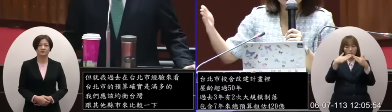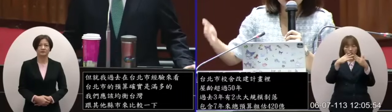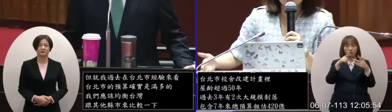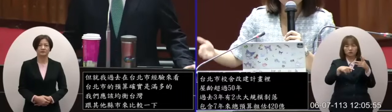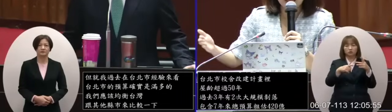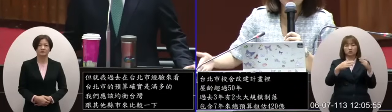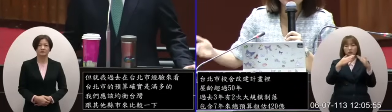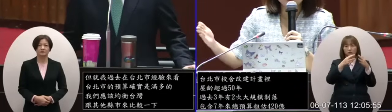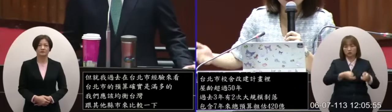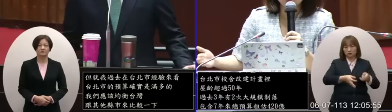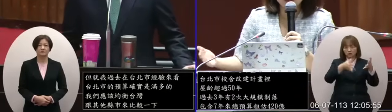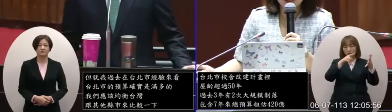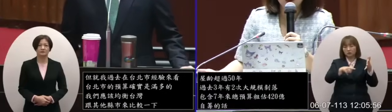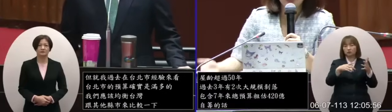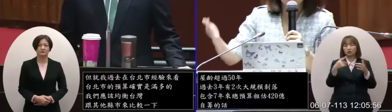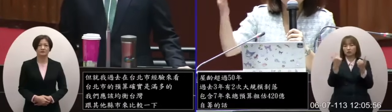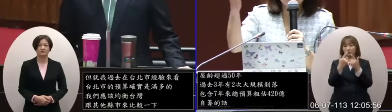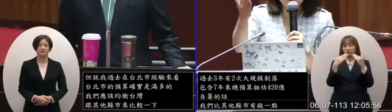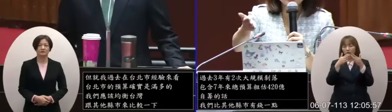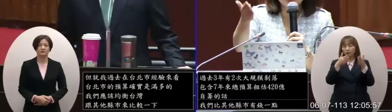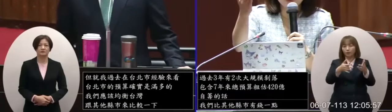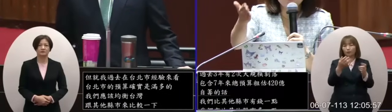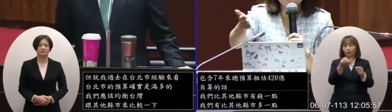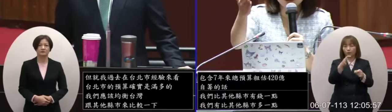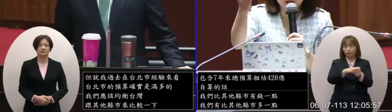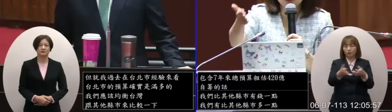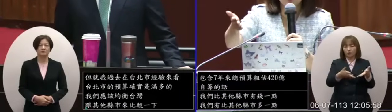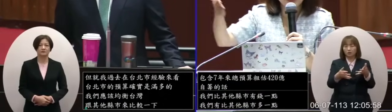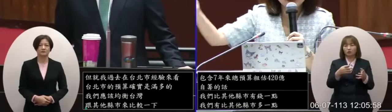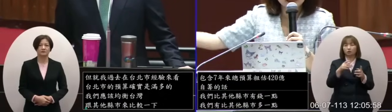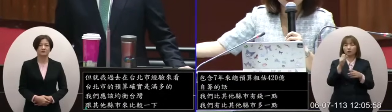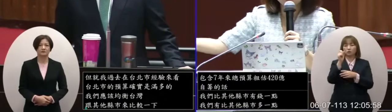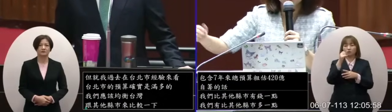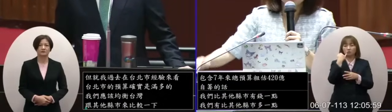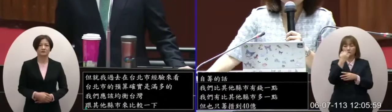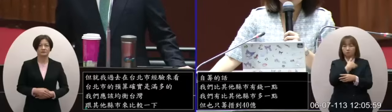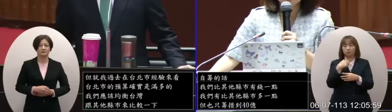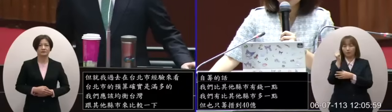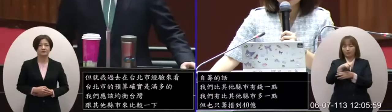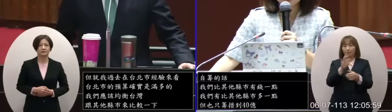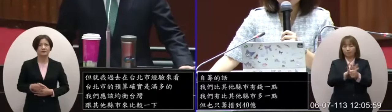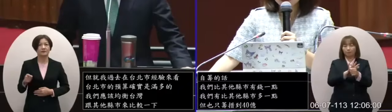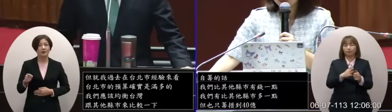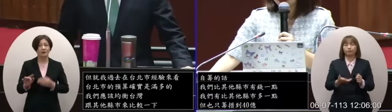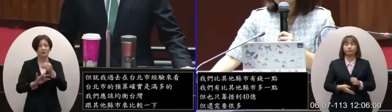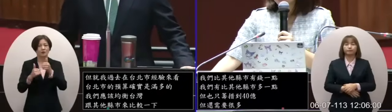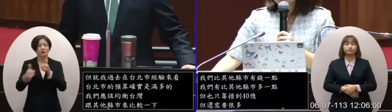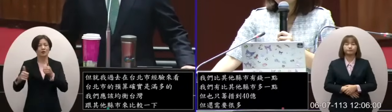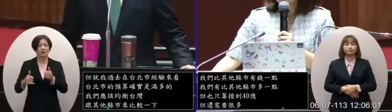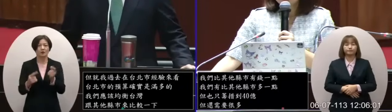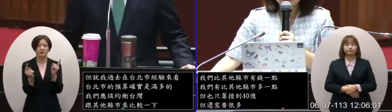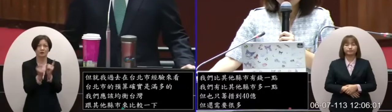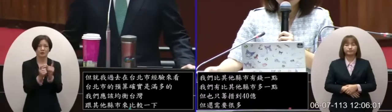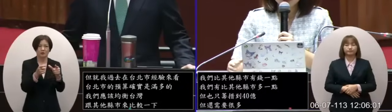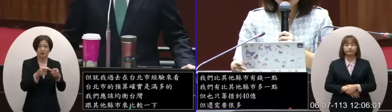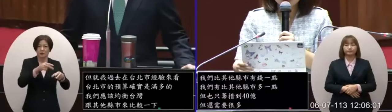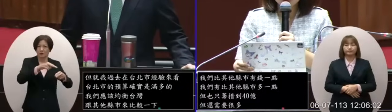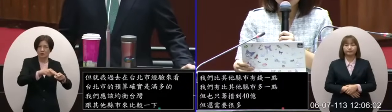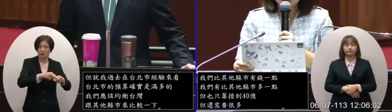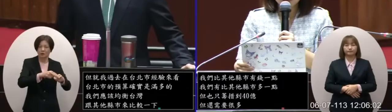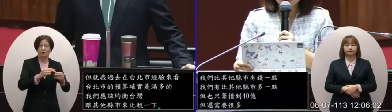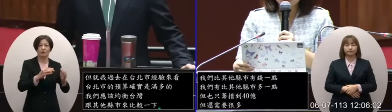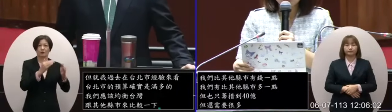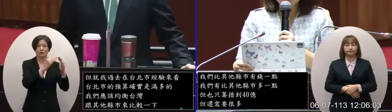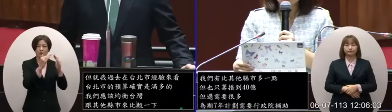舍提供台北市补助这一块，我们院长能否承诺来协助？ 我跟委员一样关心公共安全，尤其学